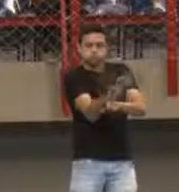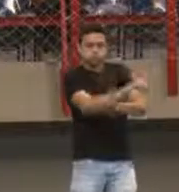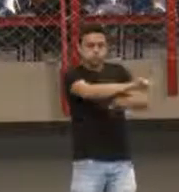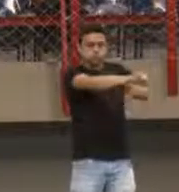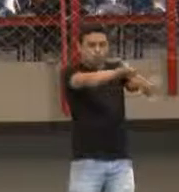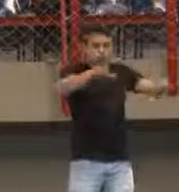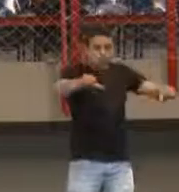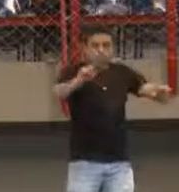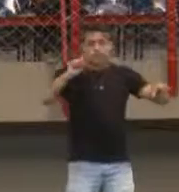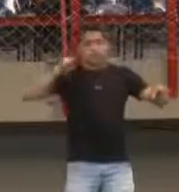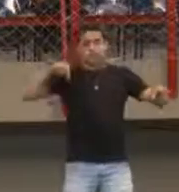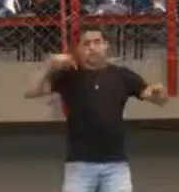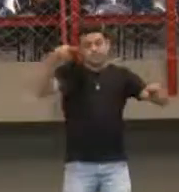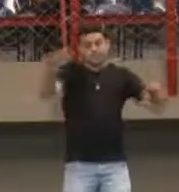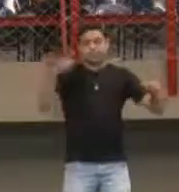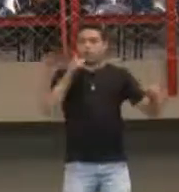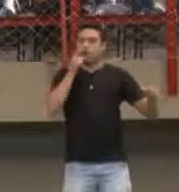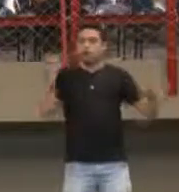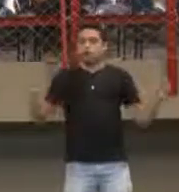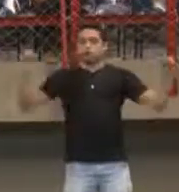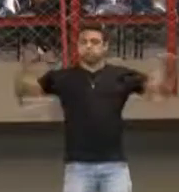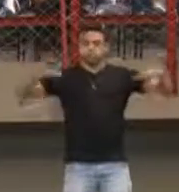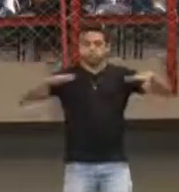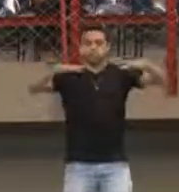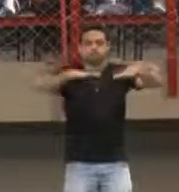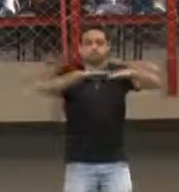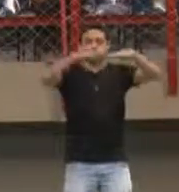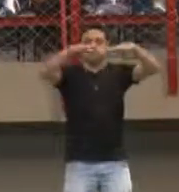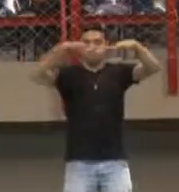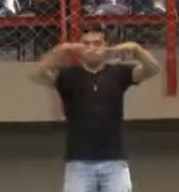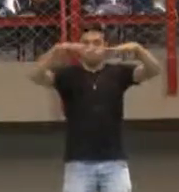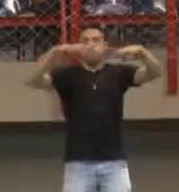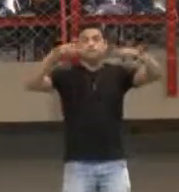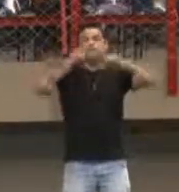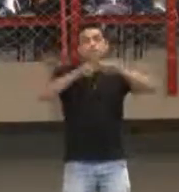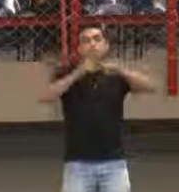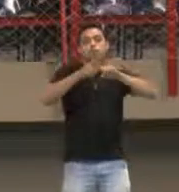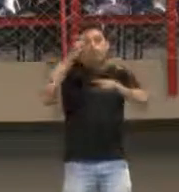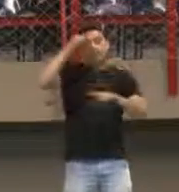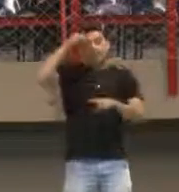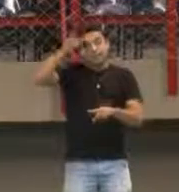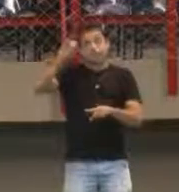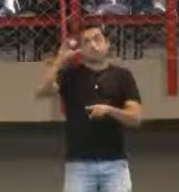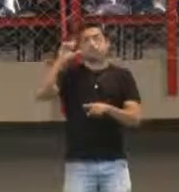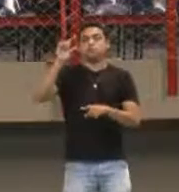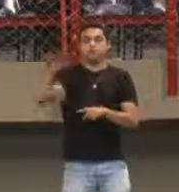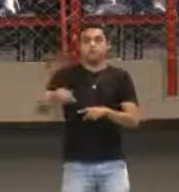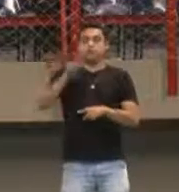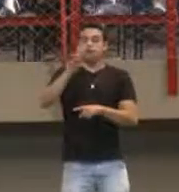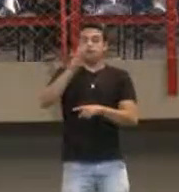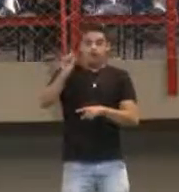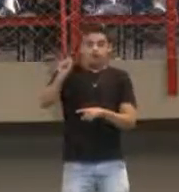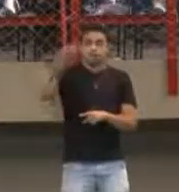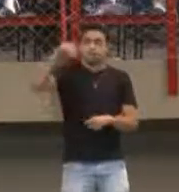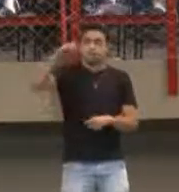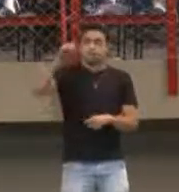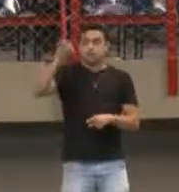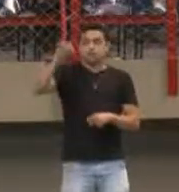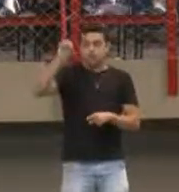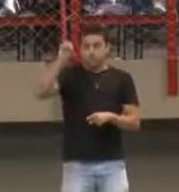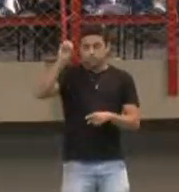ocorre. Mas o ideal seria tirar, para diminuir a emissão desse gás, que é o gás metano, que é conhecido